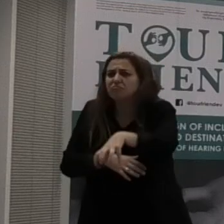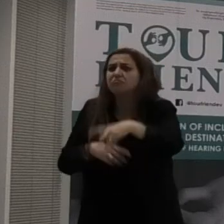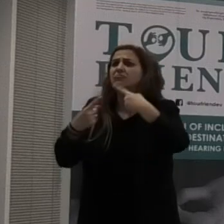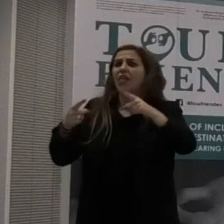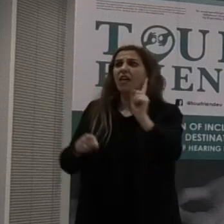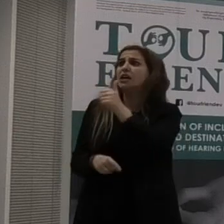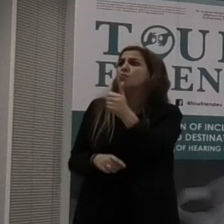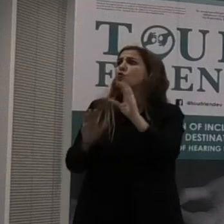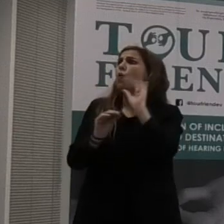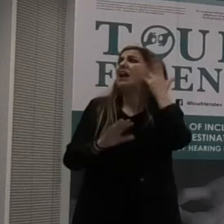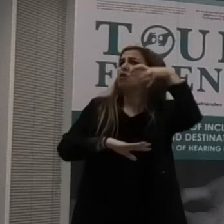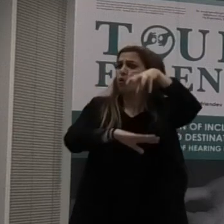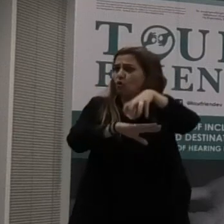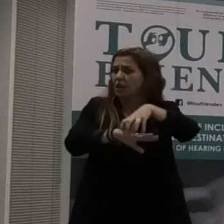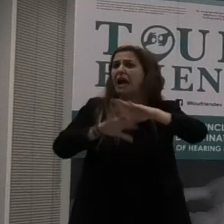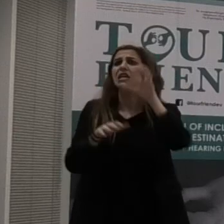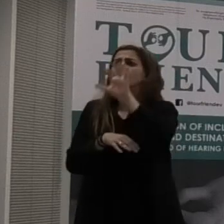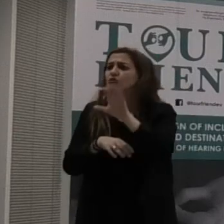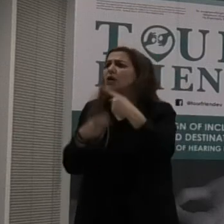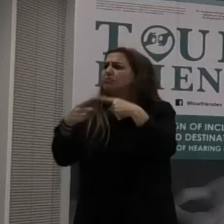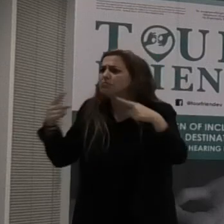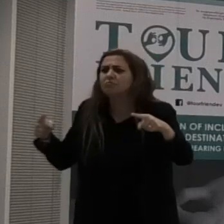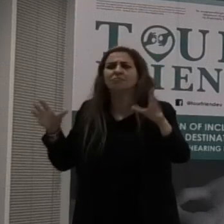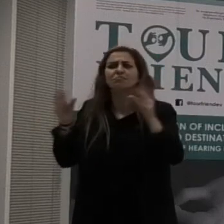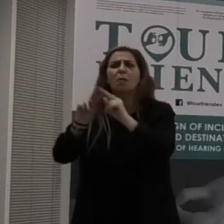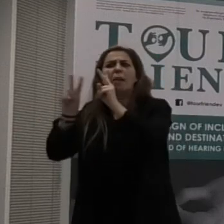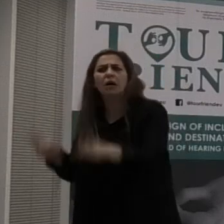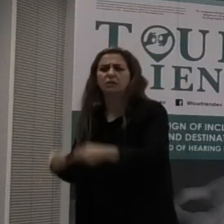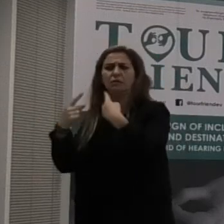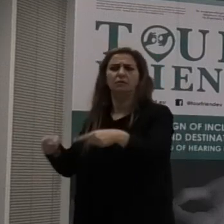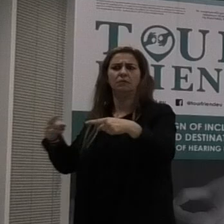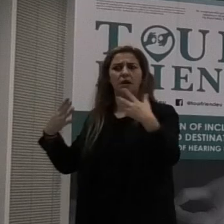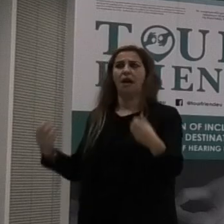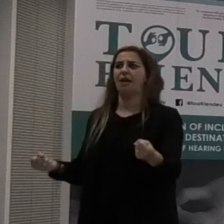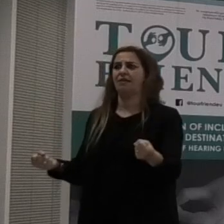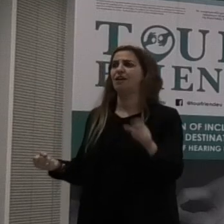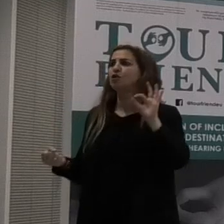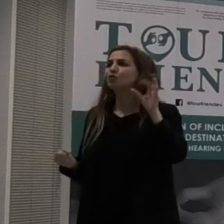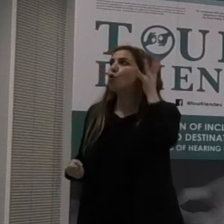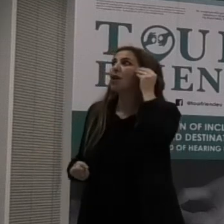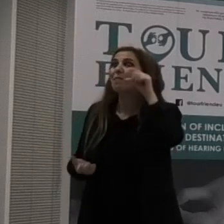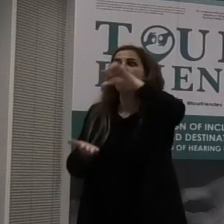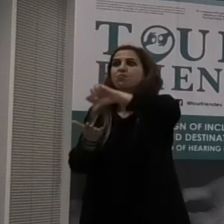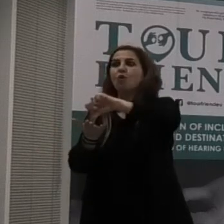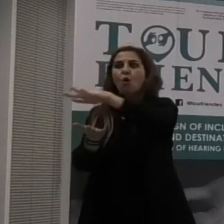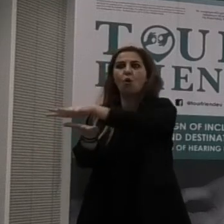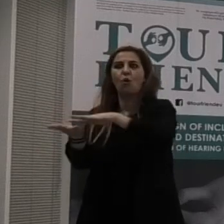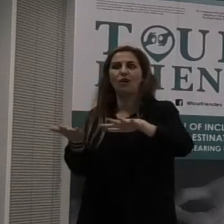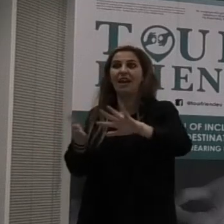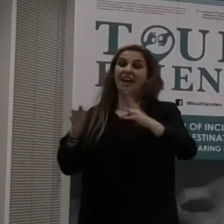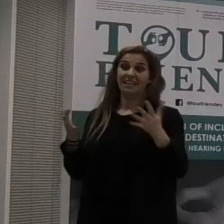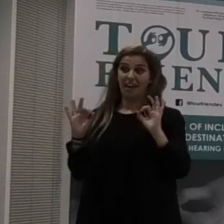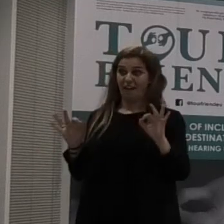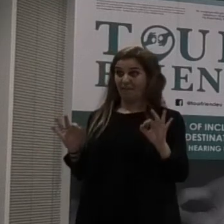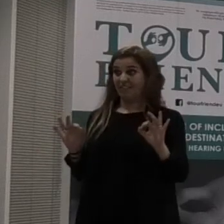σε αρχαιολογικούς είτε σε μουσεία. Επομένως, δημιουργείται και αυτή η μικρή κοινότητα με τις τοπικές